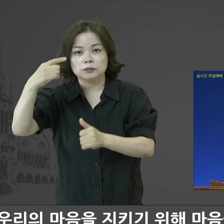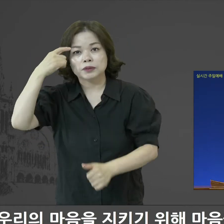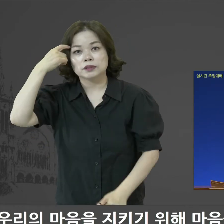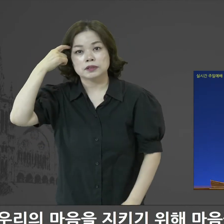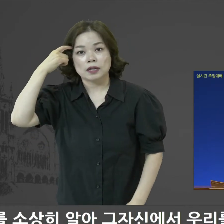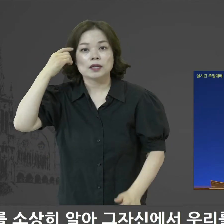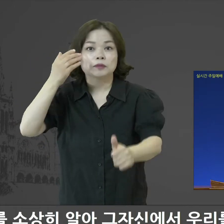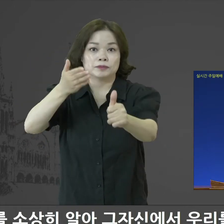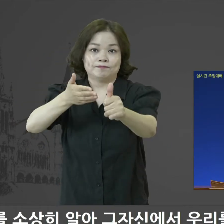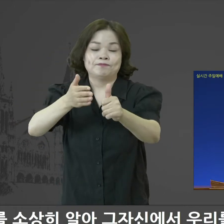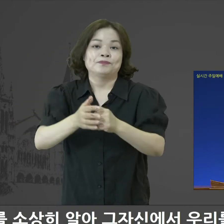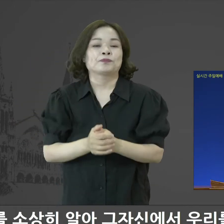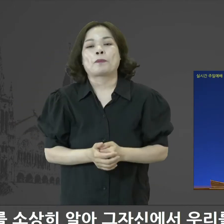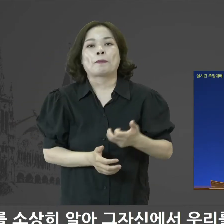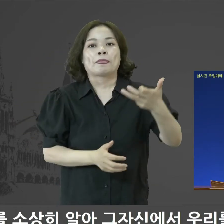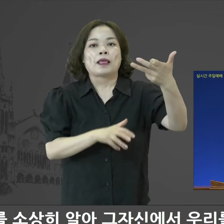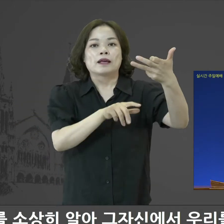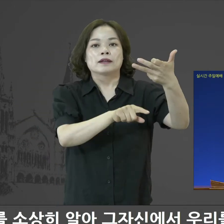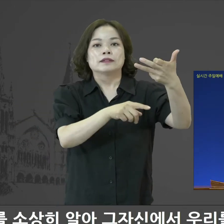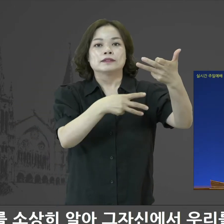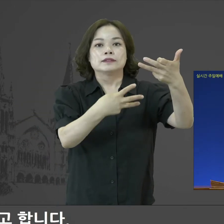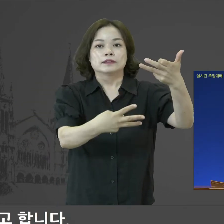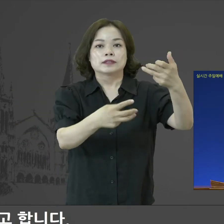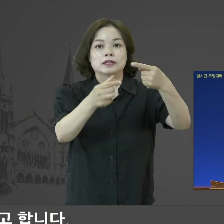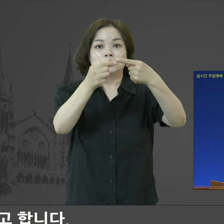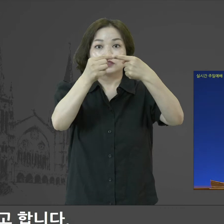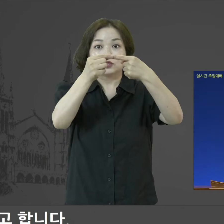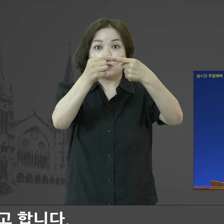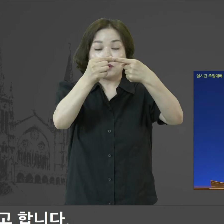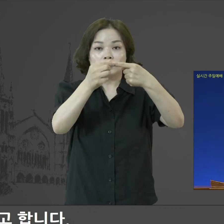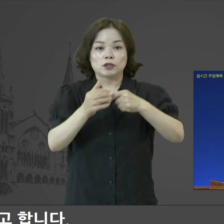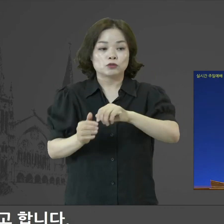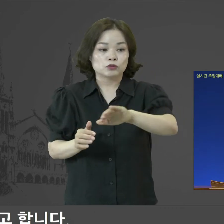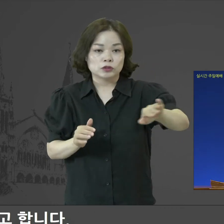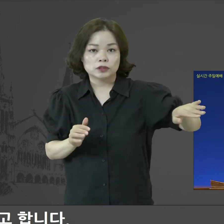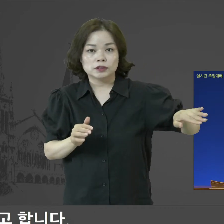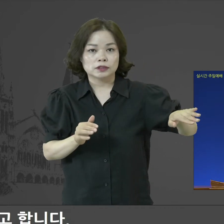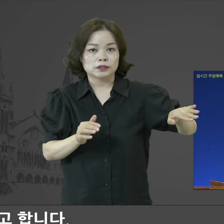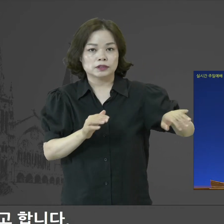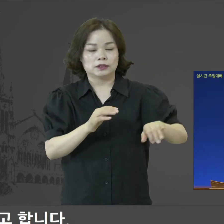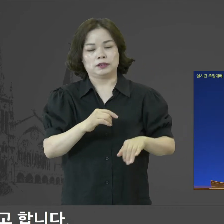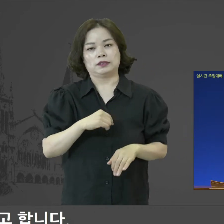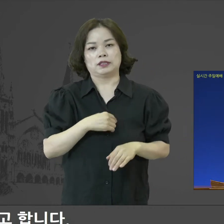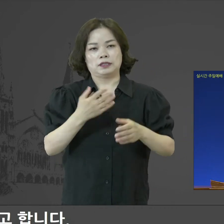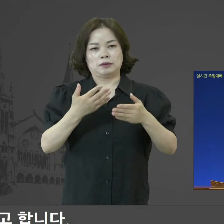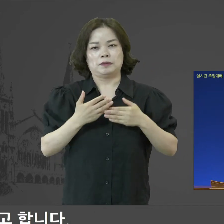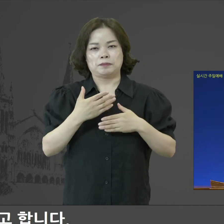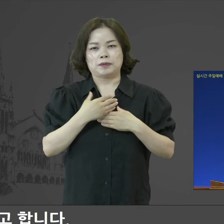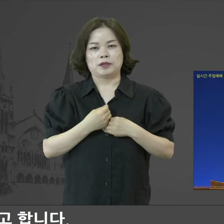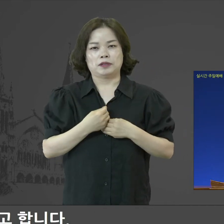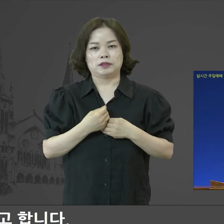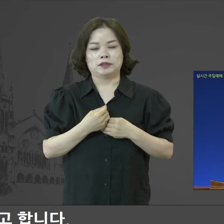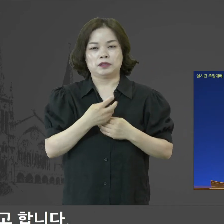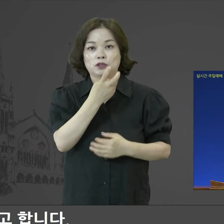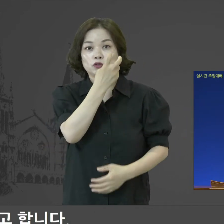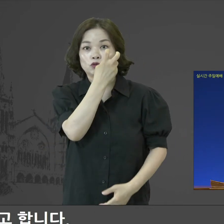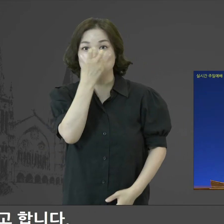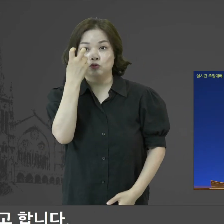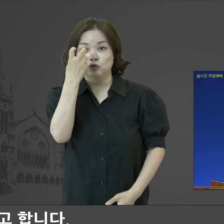합니다. 18절, 이제 첫 번째 단계 때 우리 자신을 바로 잡으면 훨씬 편해요.